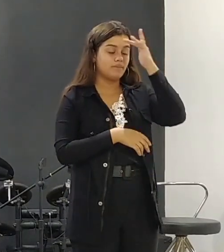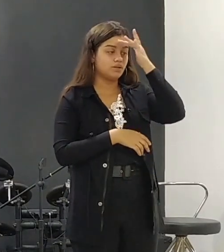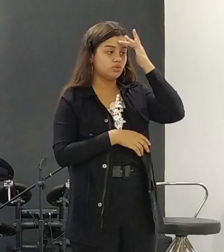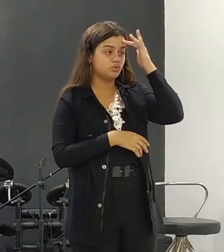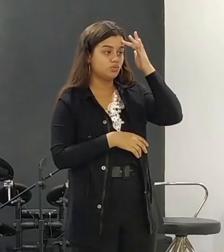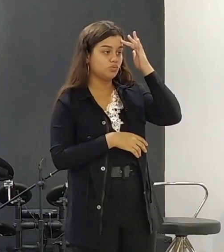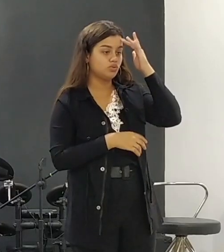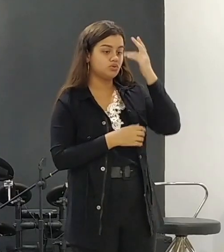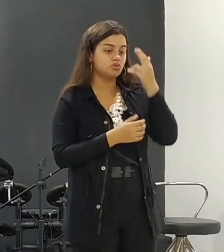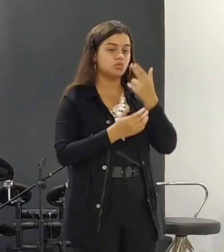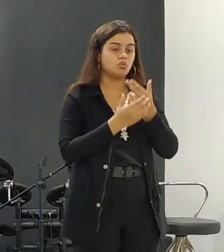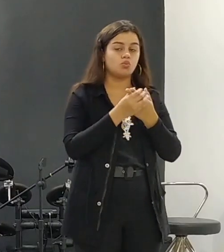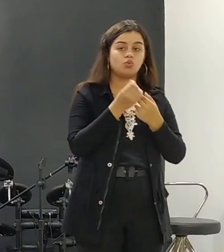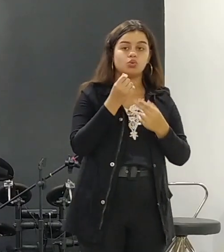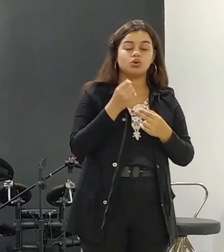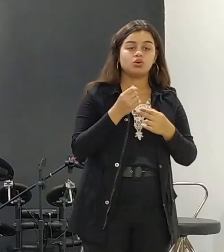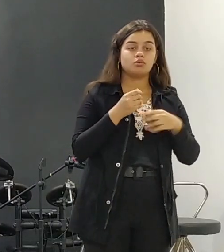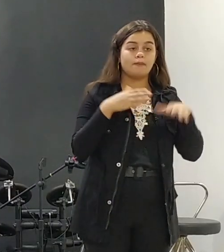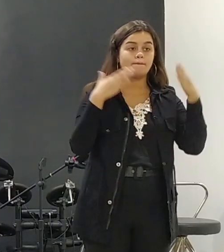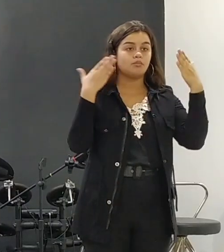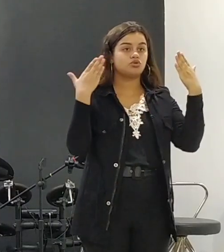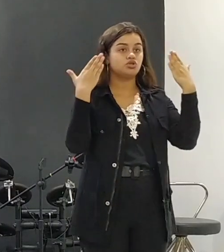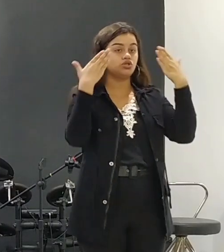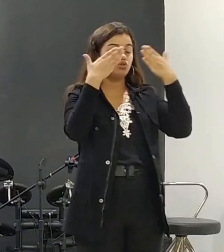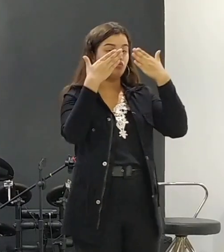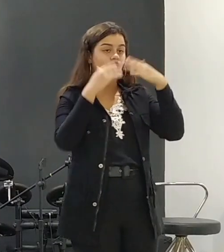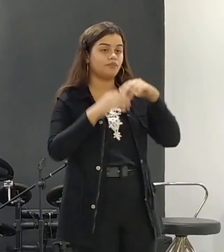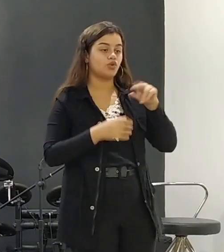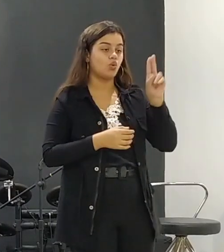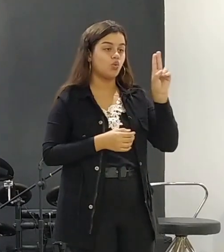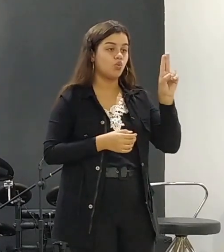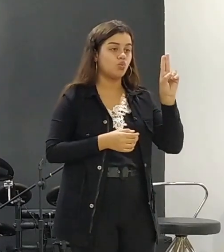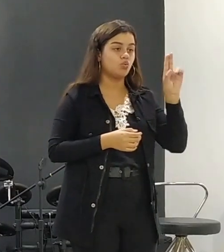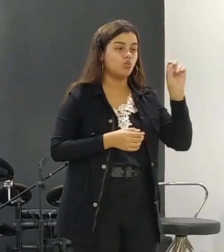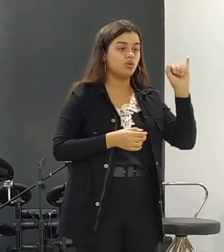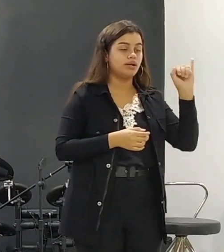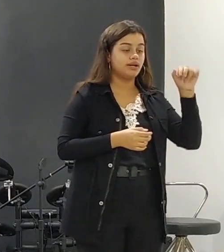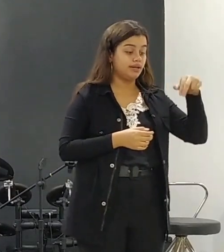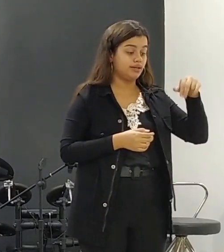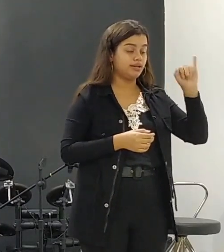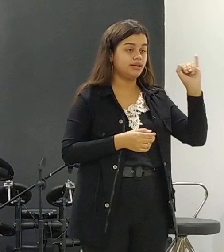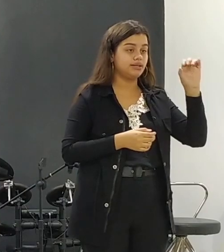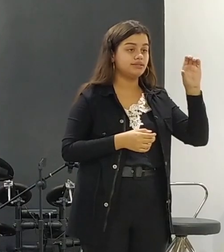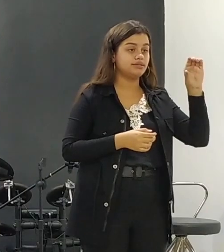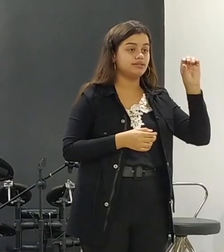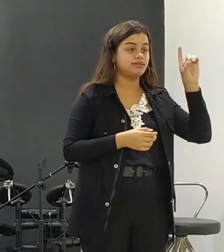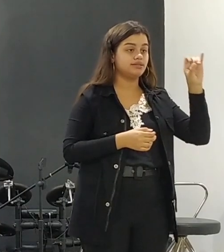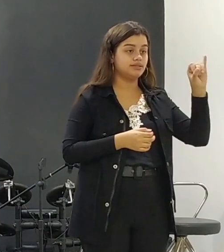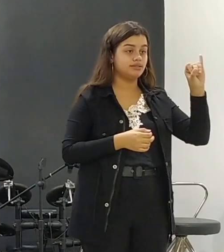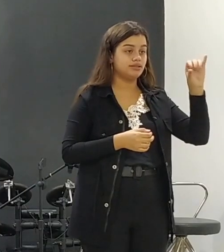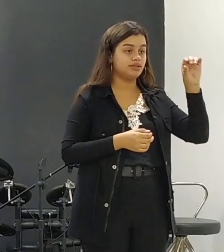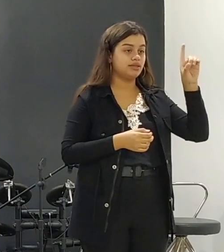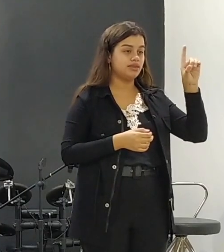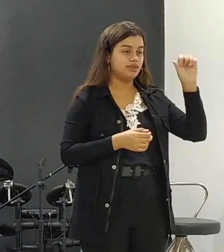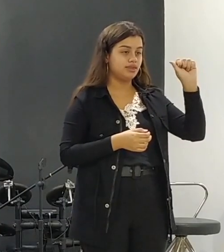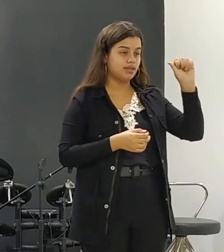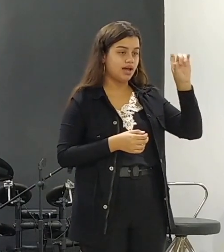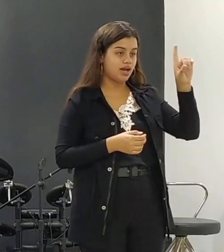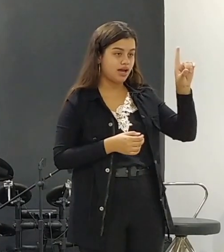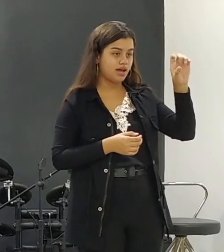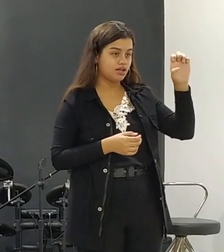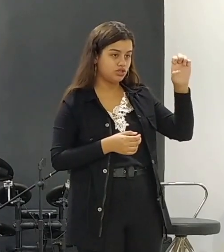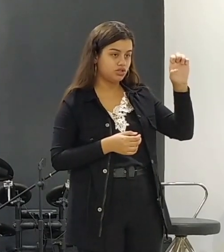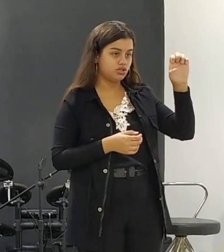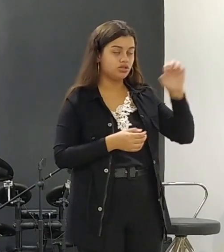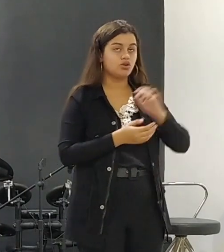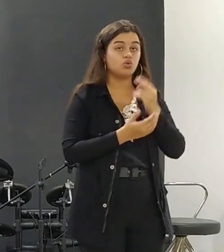unem em torno de um objetivo, de um mesmo propósito. Unicidade é quando dois se tornam um. É como na Trindade,